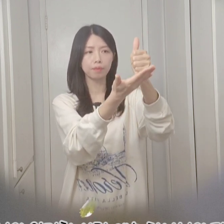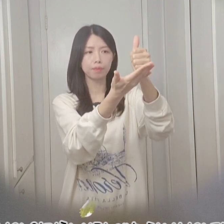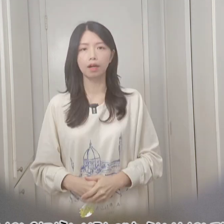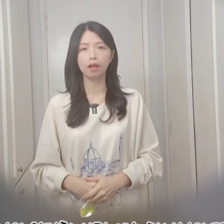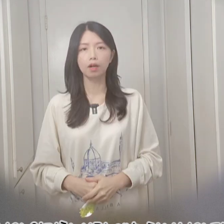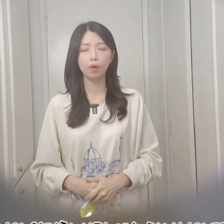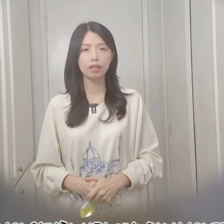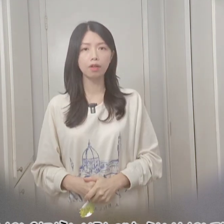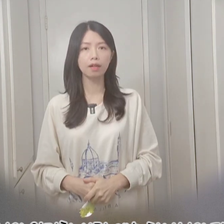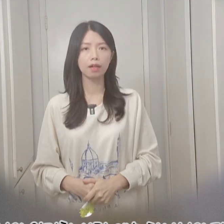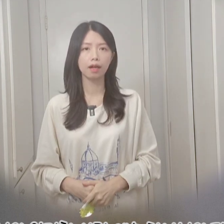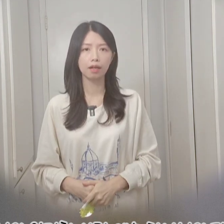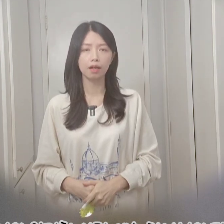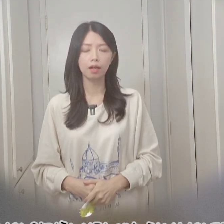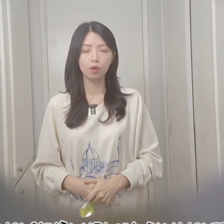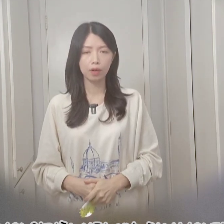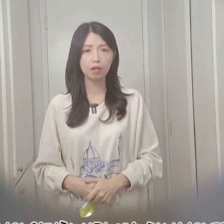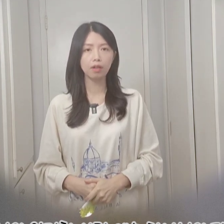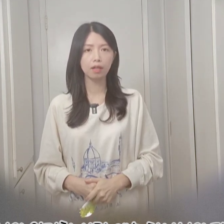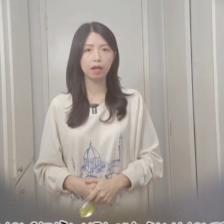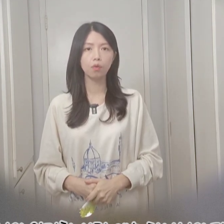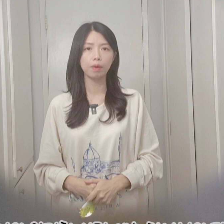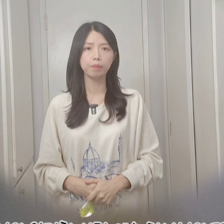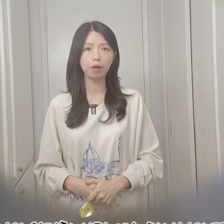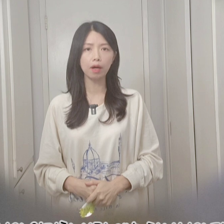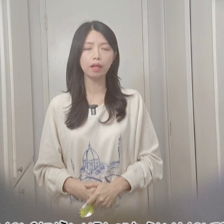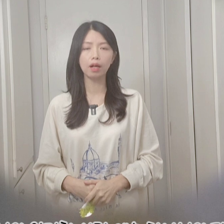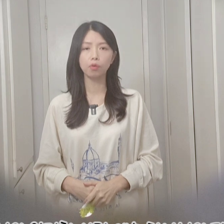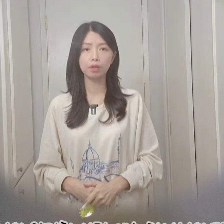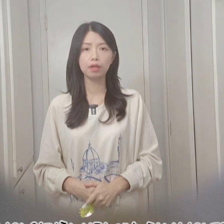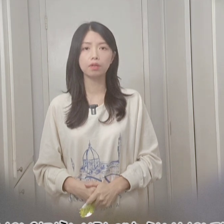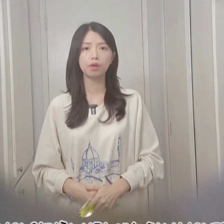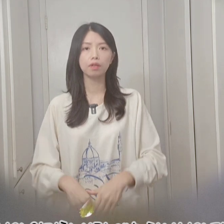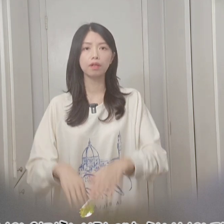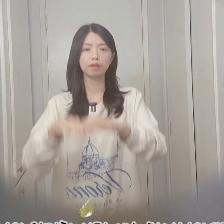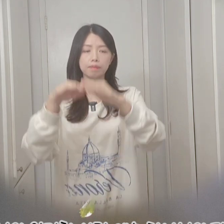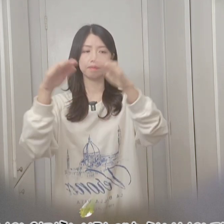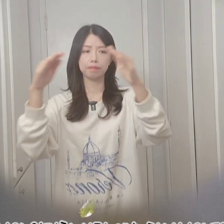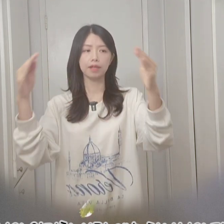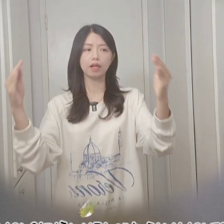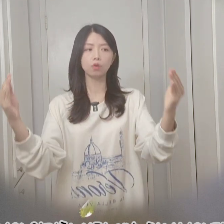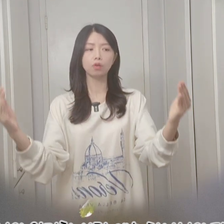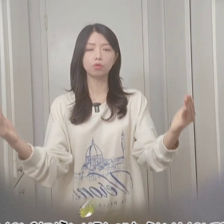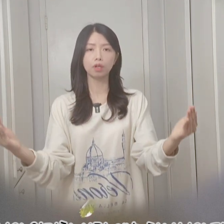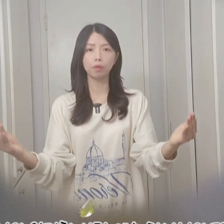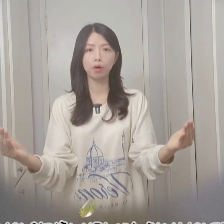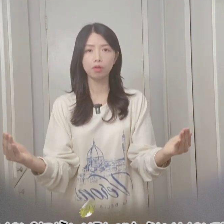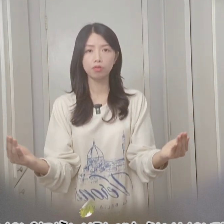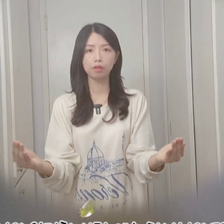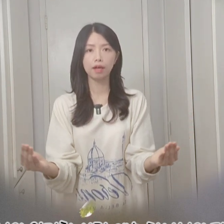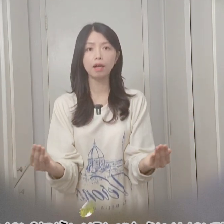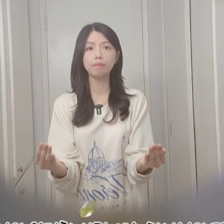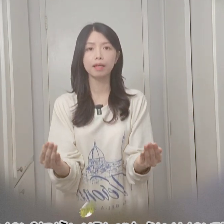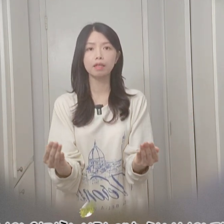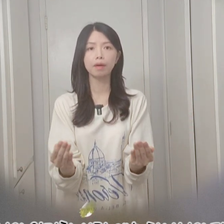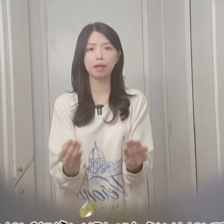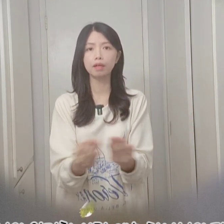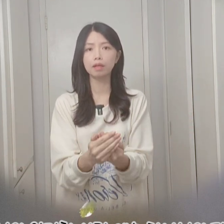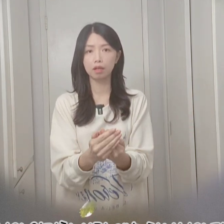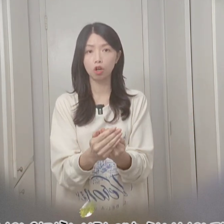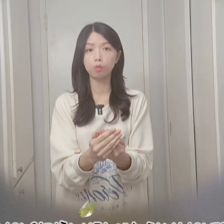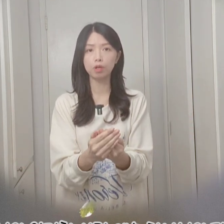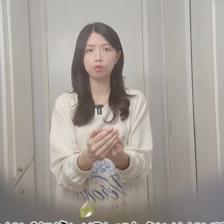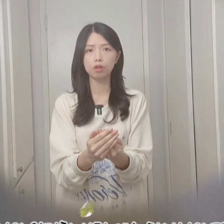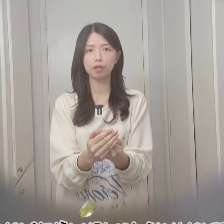하나님의 완전한 사랑, 완전하다, 완벽하다 라고 한 제수어는 양손을 둥글게 표현해 주셨다가